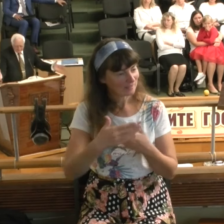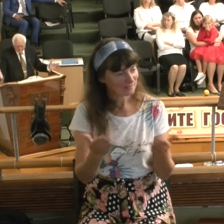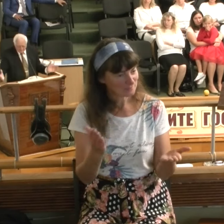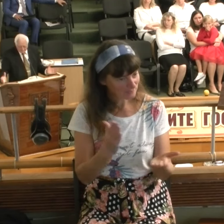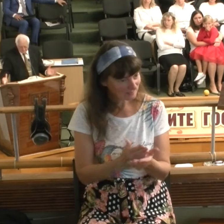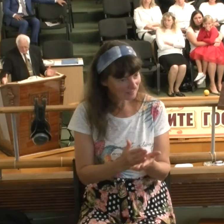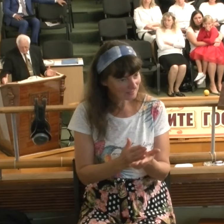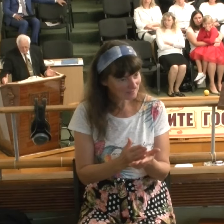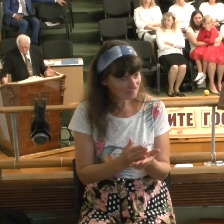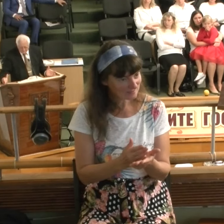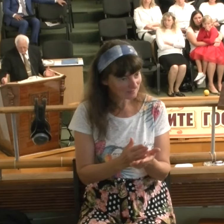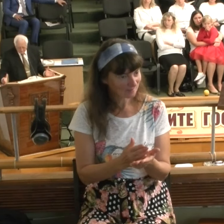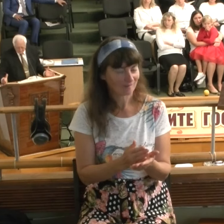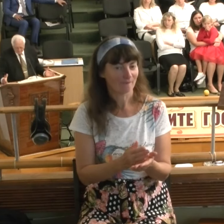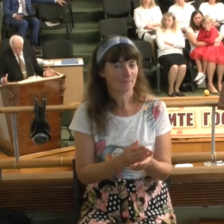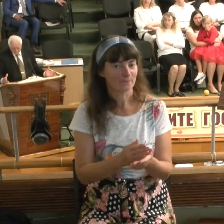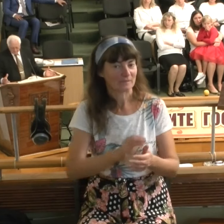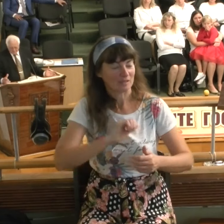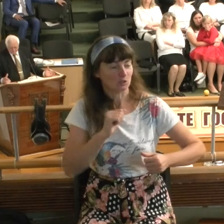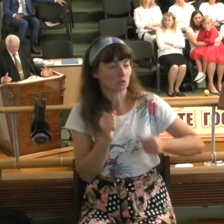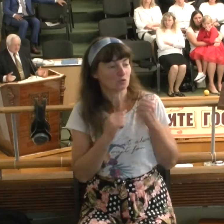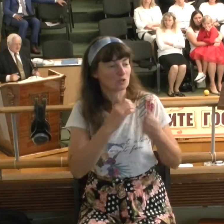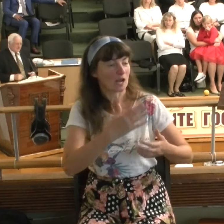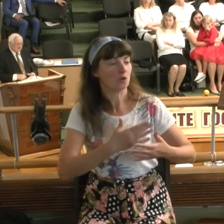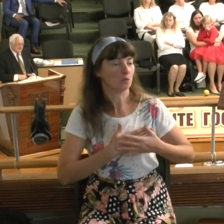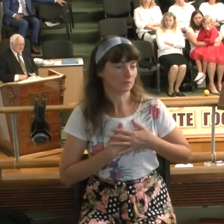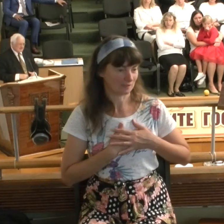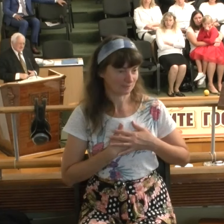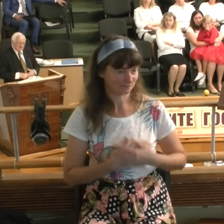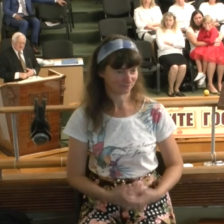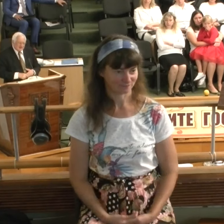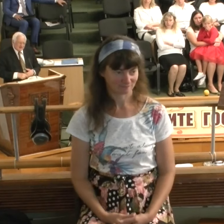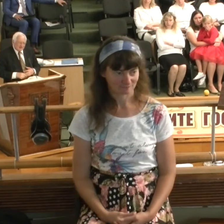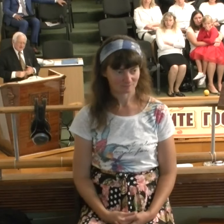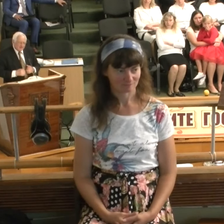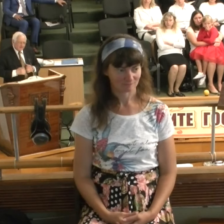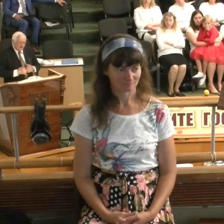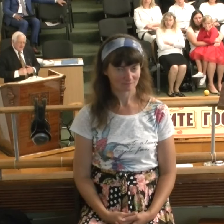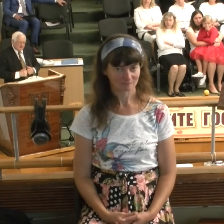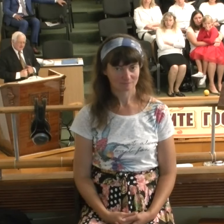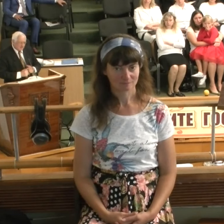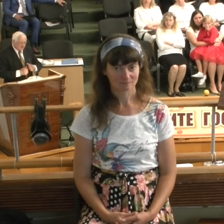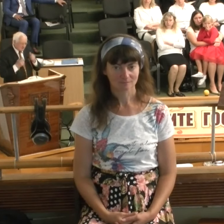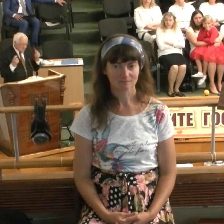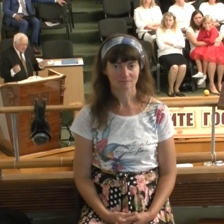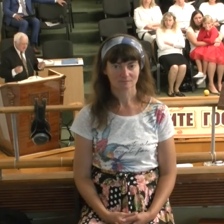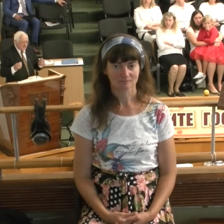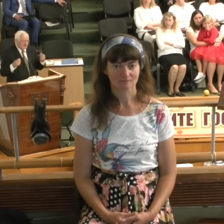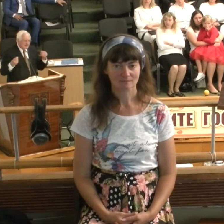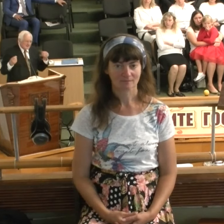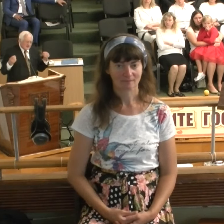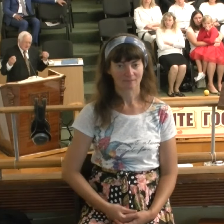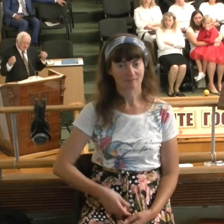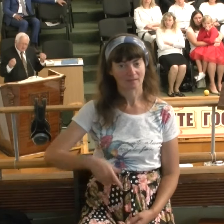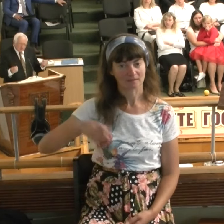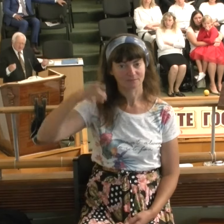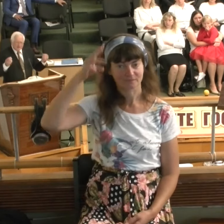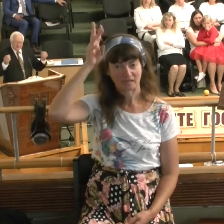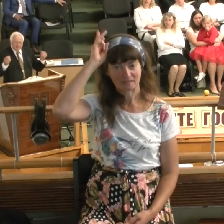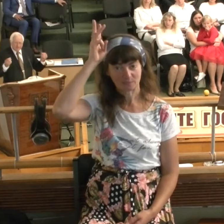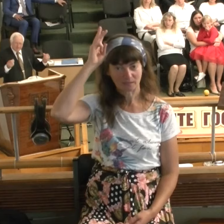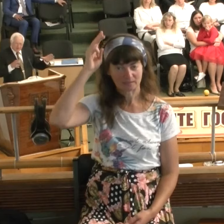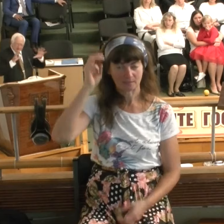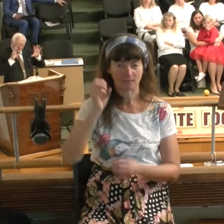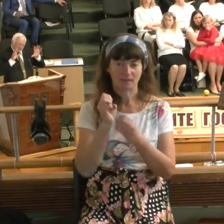И в послании к Римлянам, 12 глава, с 9 по 10 стих, апостол Павел